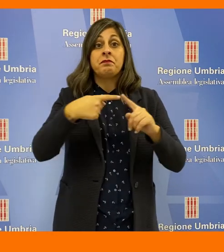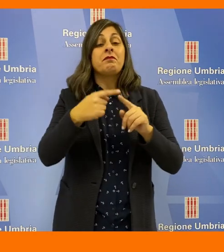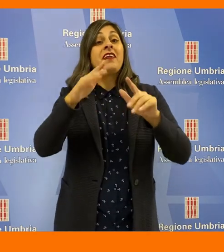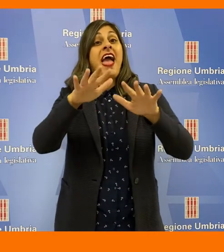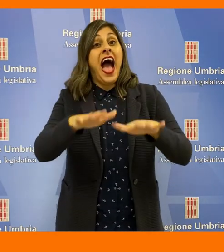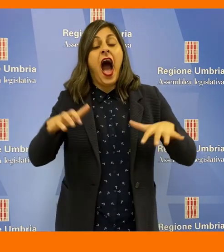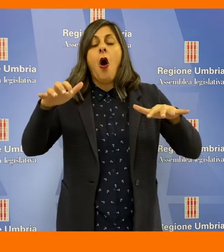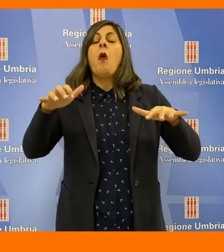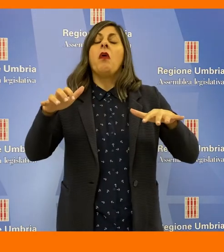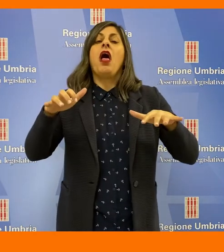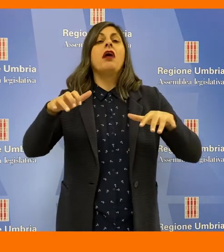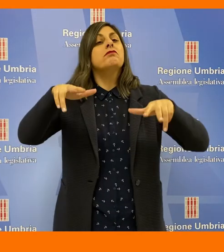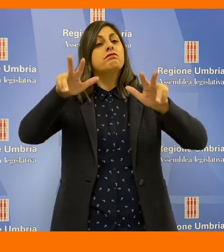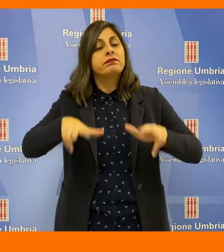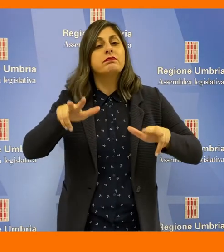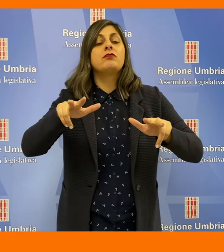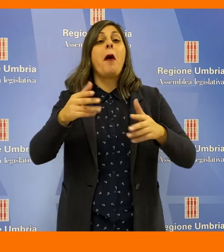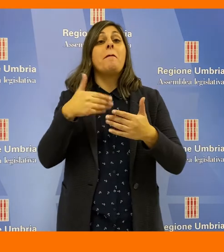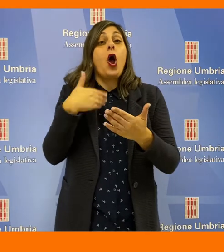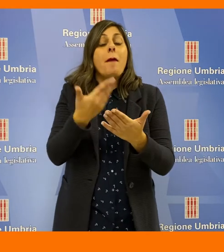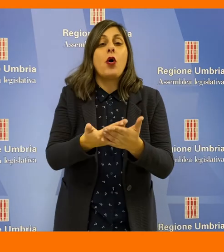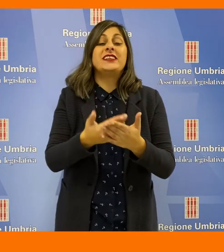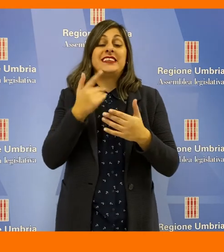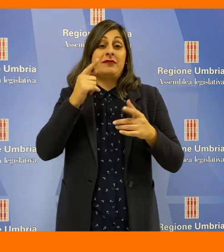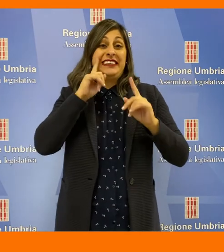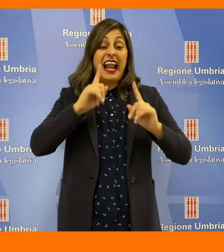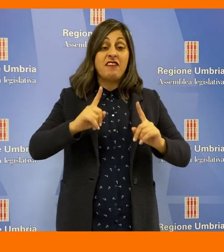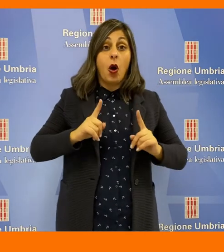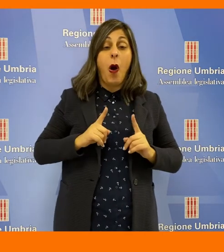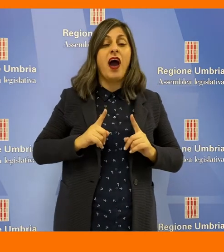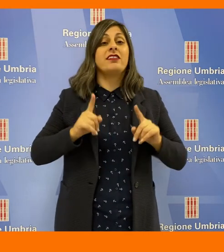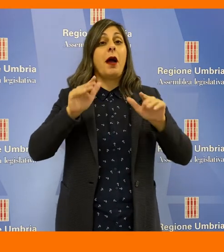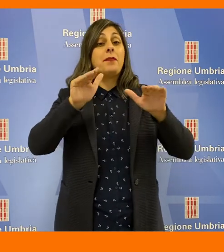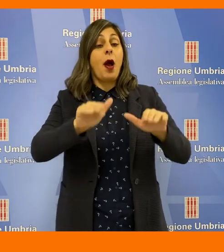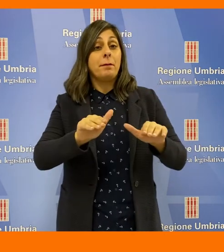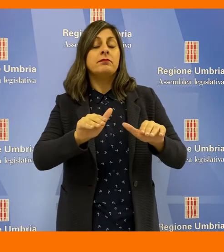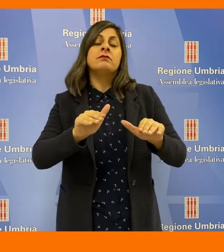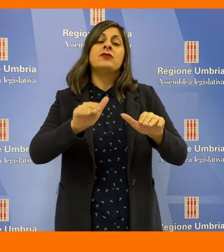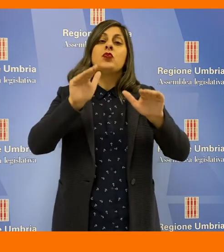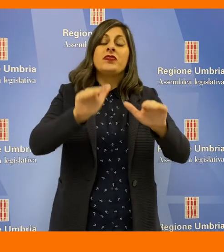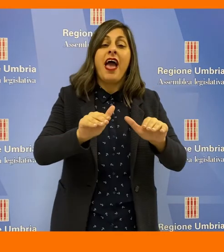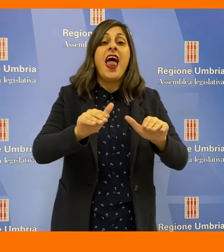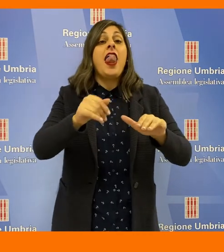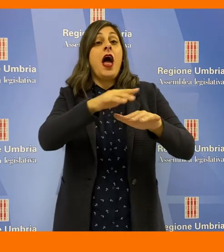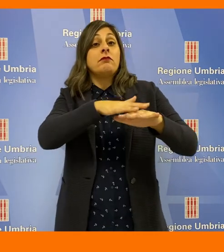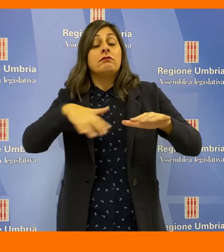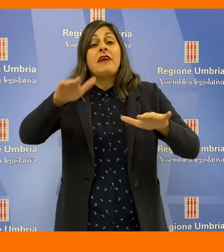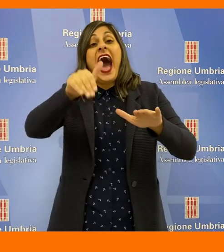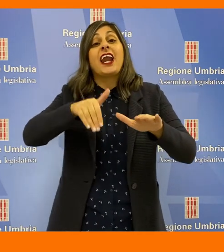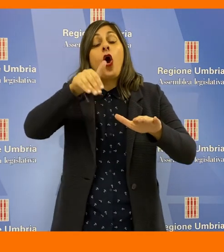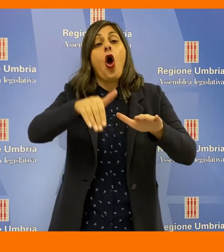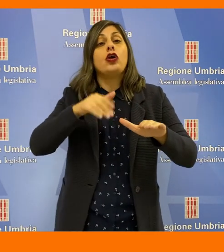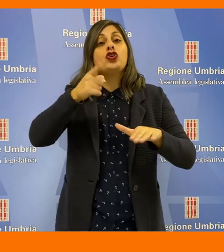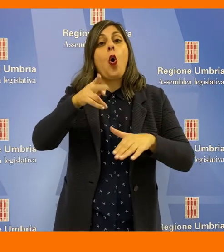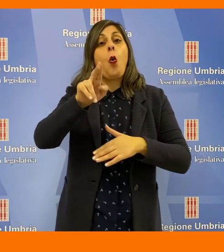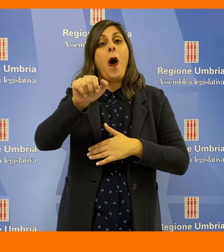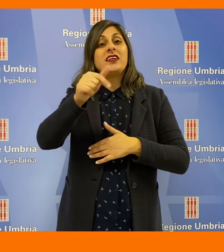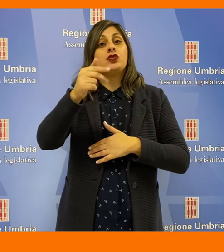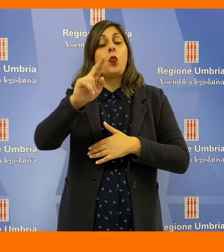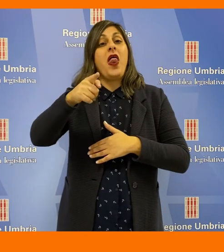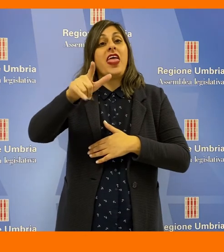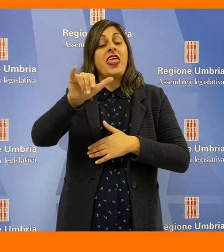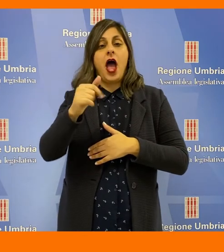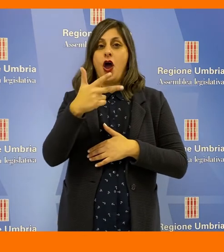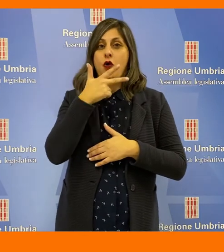'accesso ai fondi comunitari. Via Libra dell'Aula anche alla proposta di Salvagualdi a riqualificazione e rilancio del sito archeologico